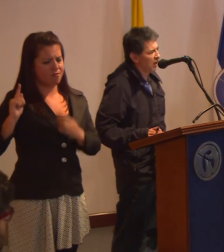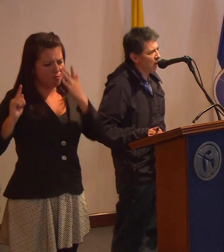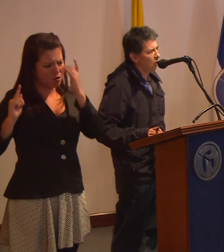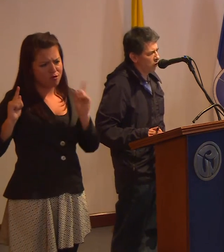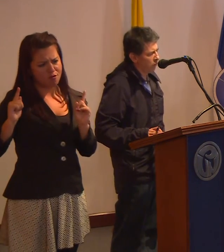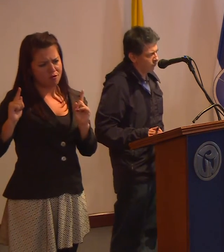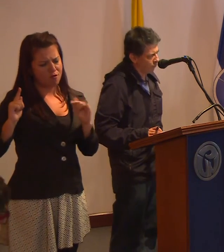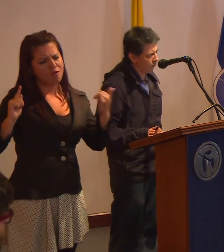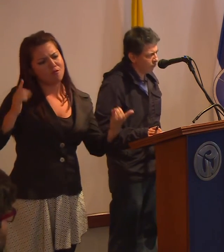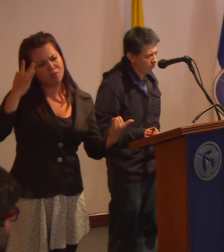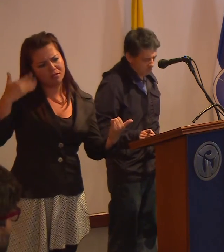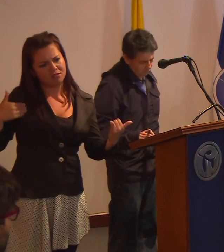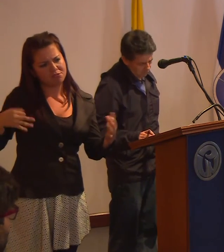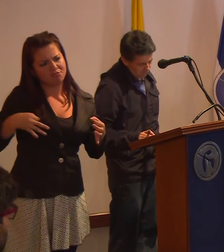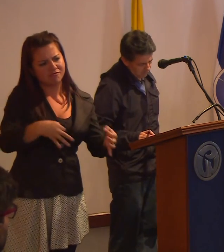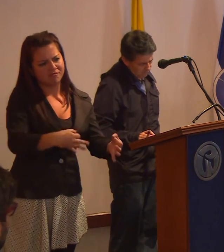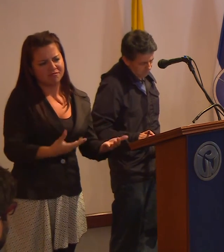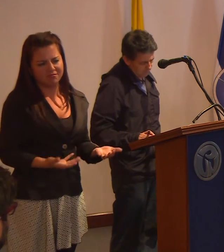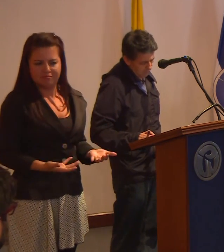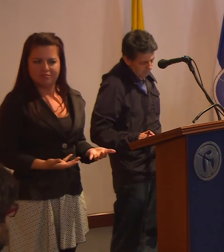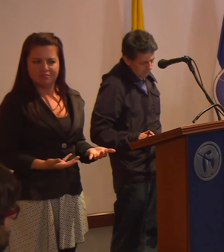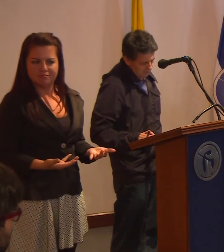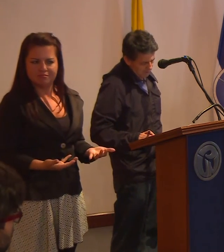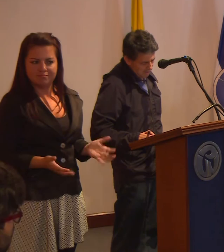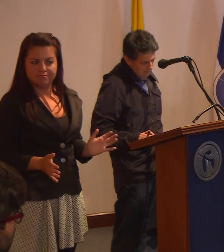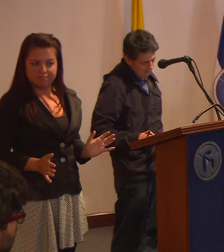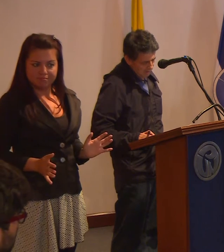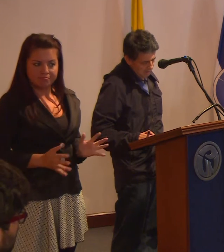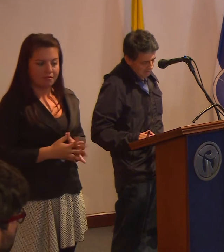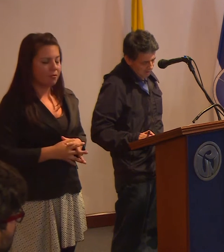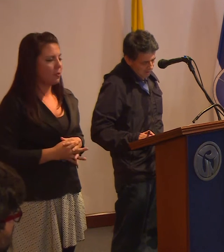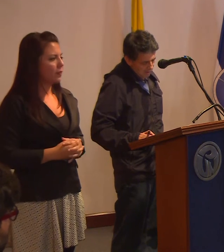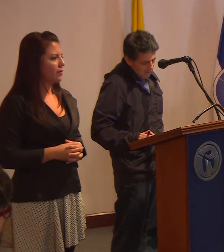se le cita hoy. ¿Sí?